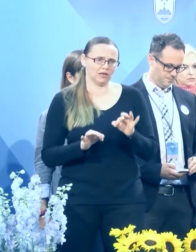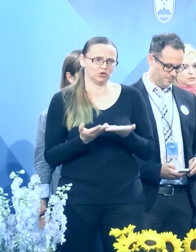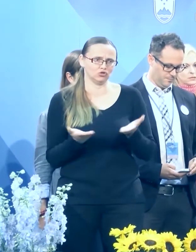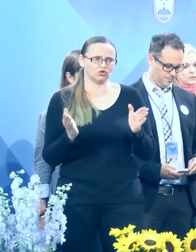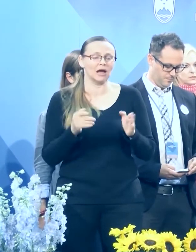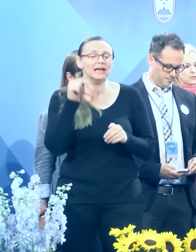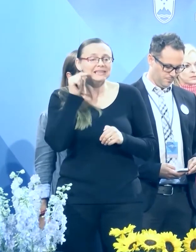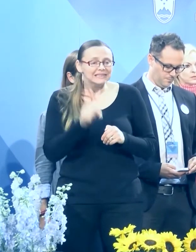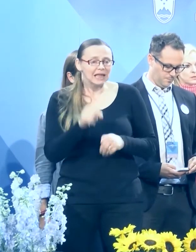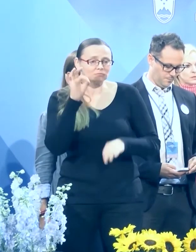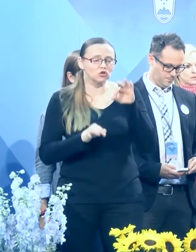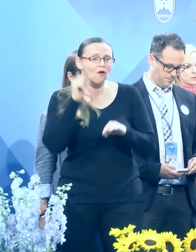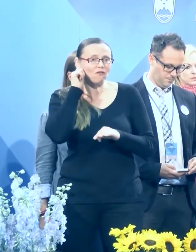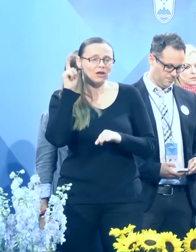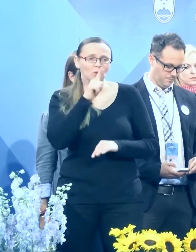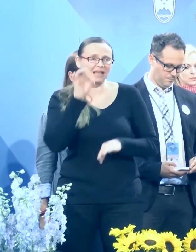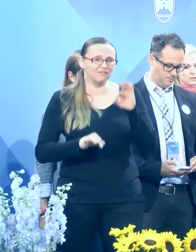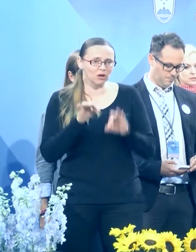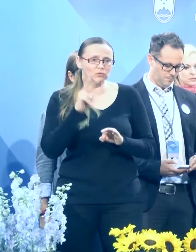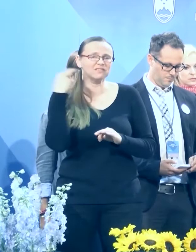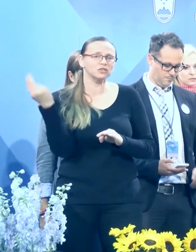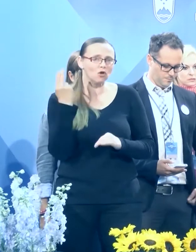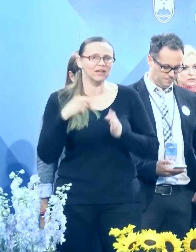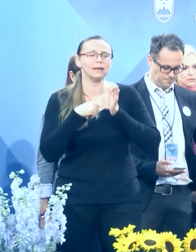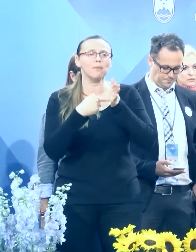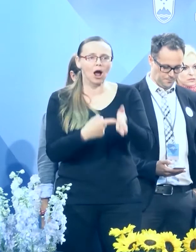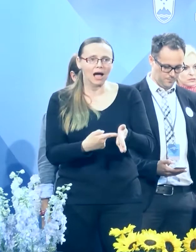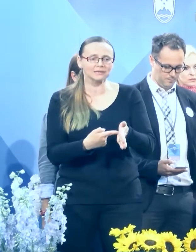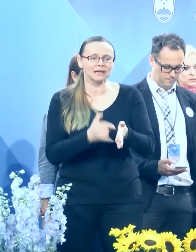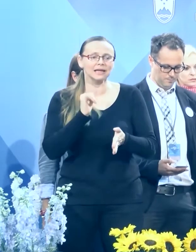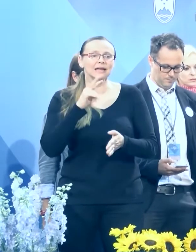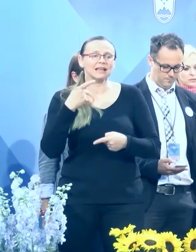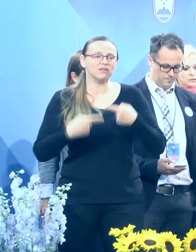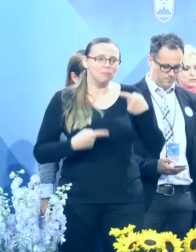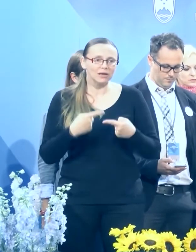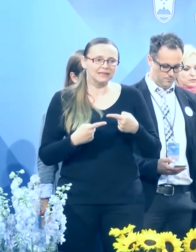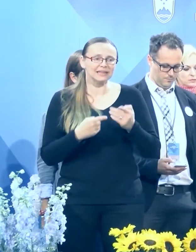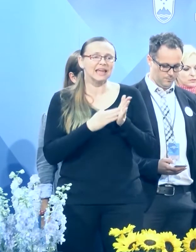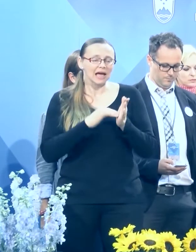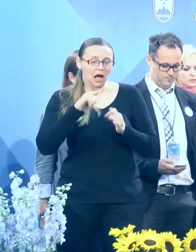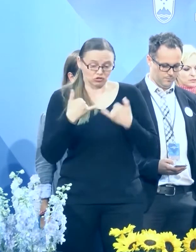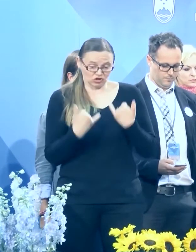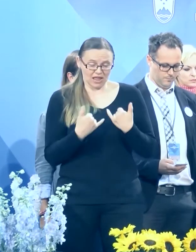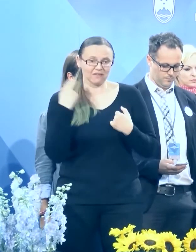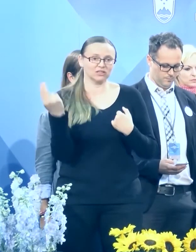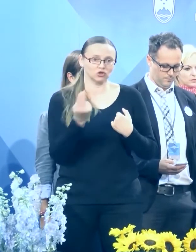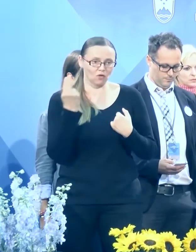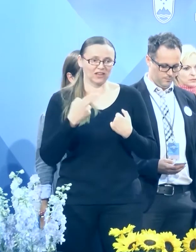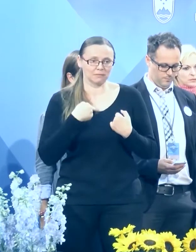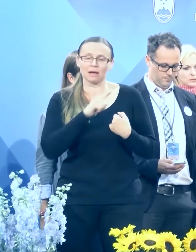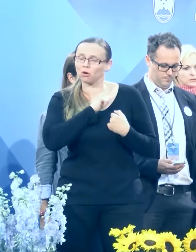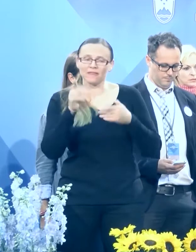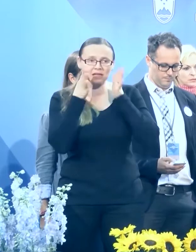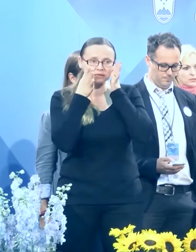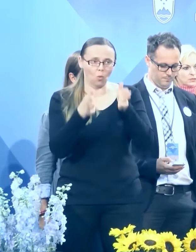pravzaprav voljivci in voljivke v Sloveniji pokazali, da politiki, kakršno v Sloveniji imamo, ne